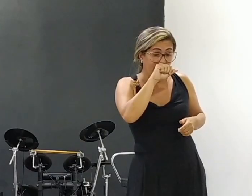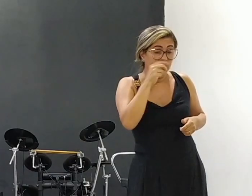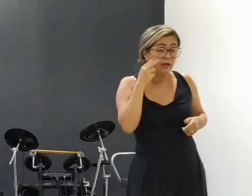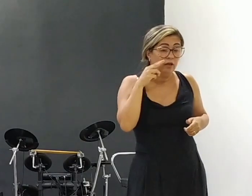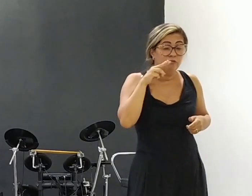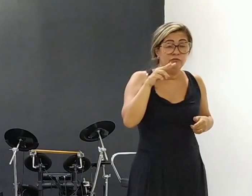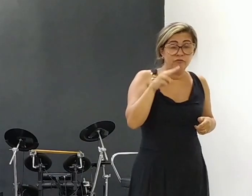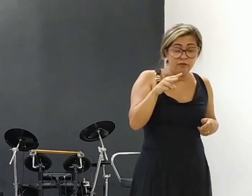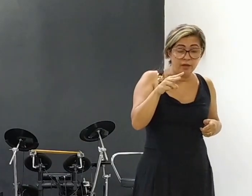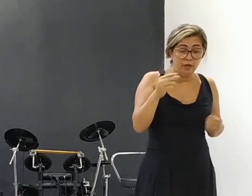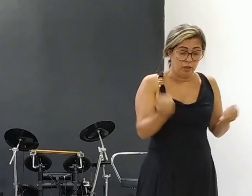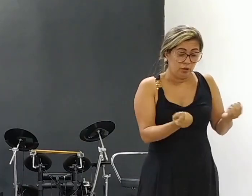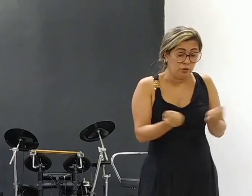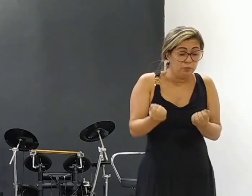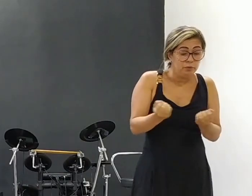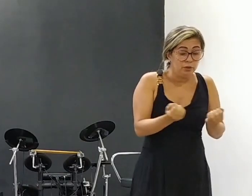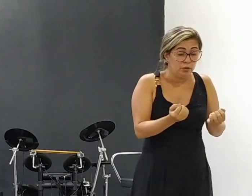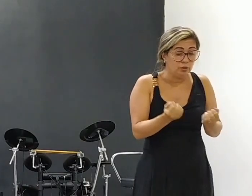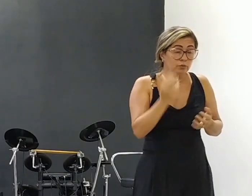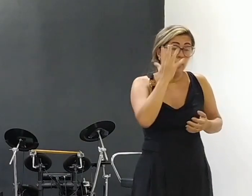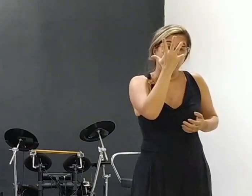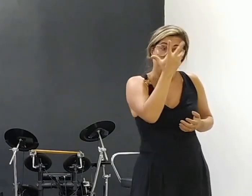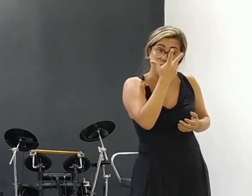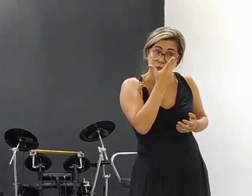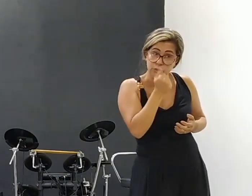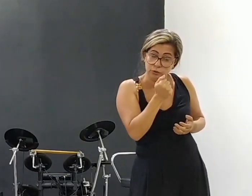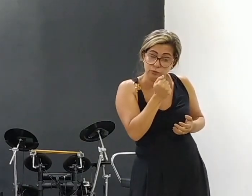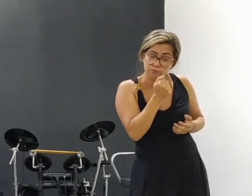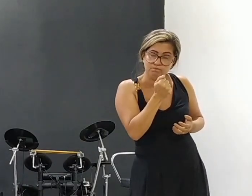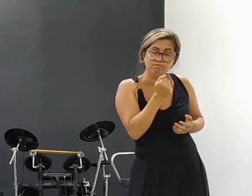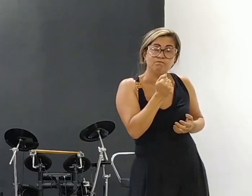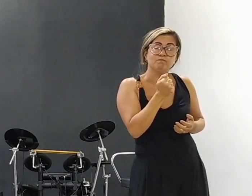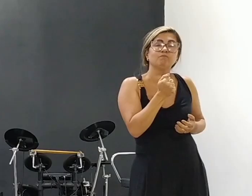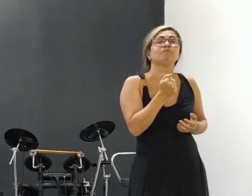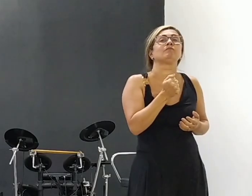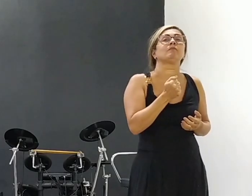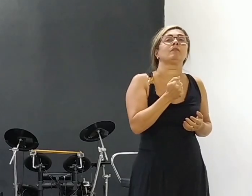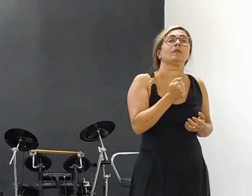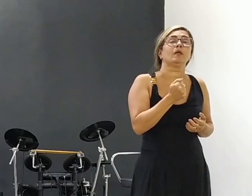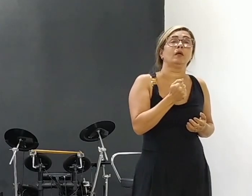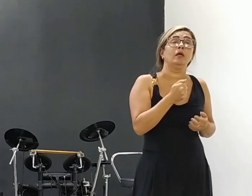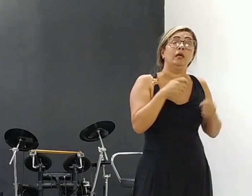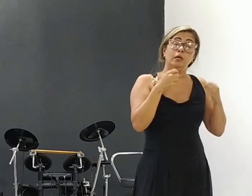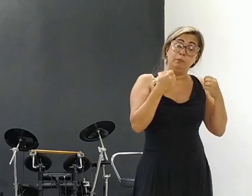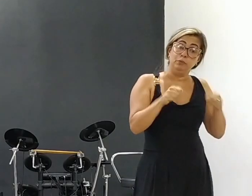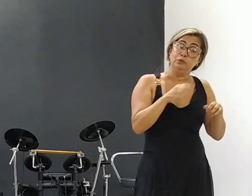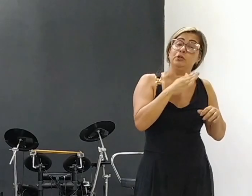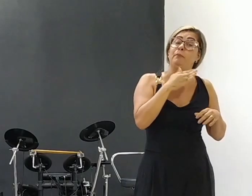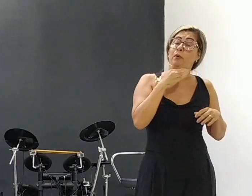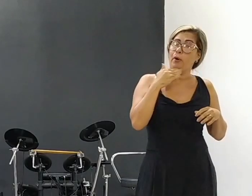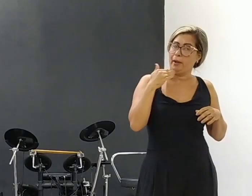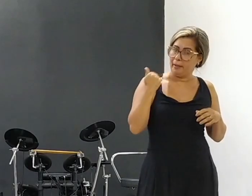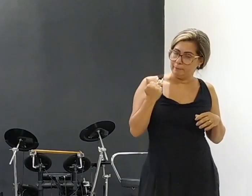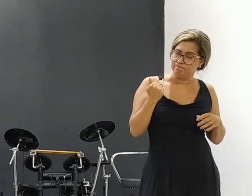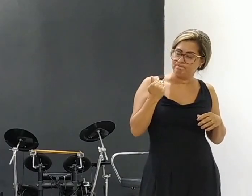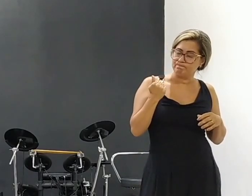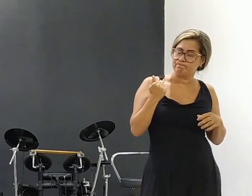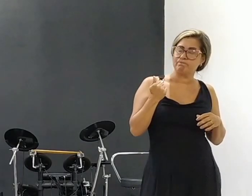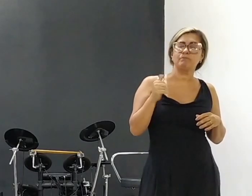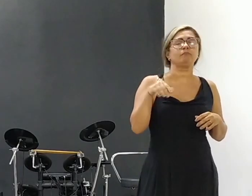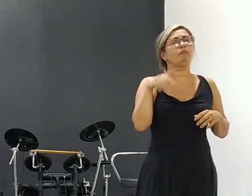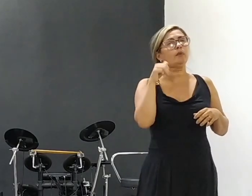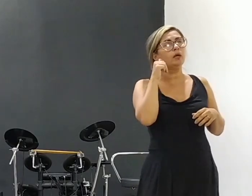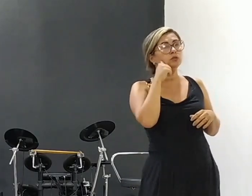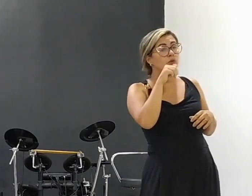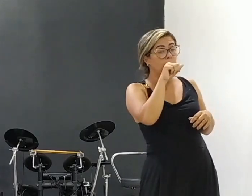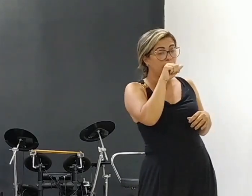o menino ele era bonito e corria risco do seu filho morrer, dele ser morto. A sua